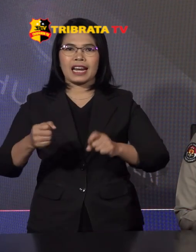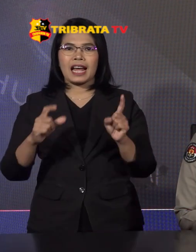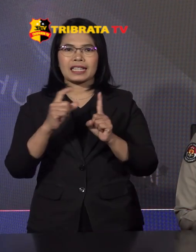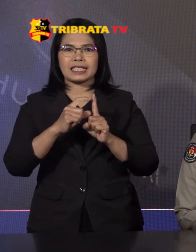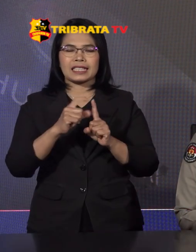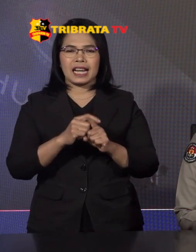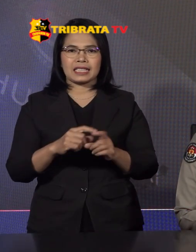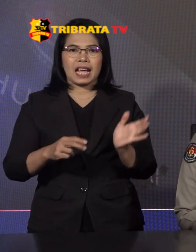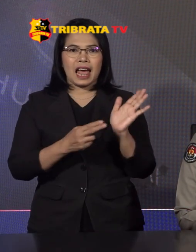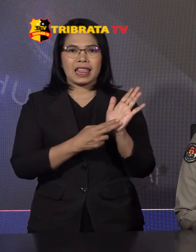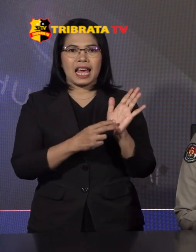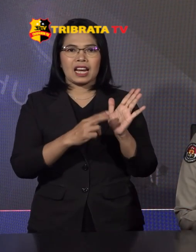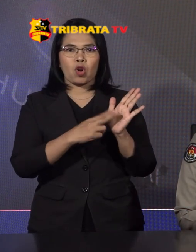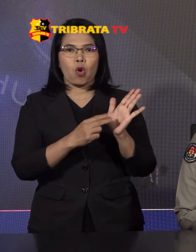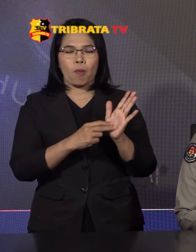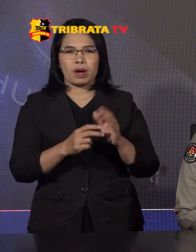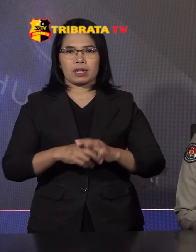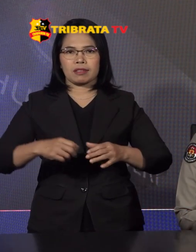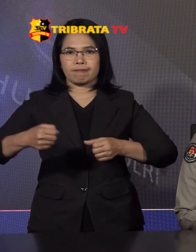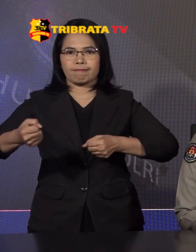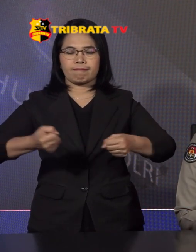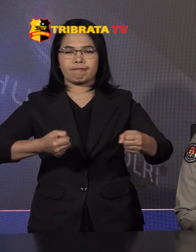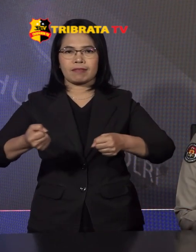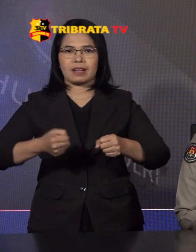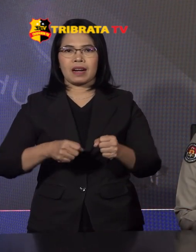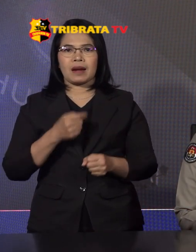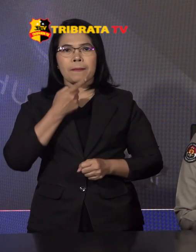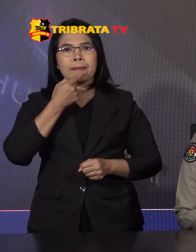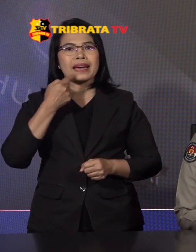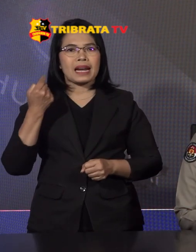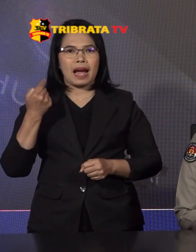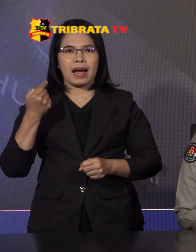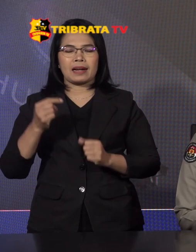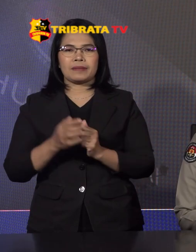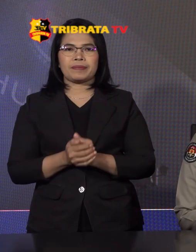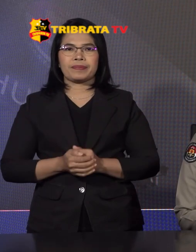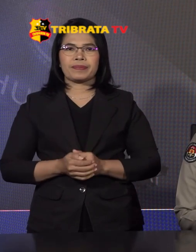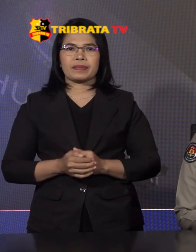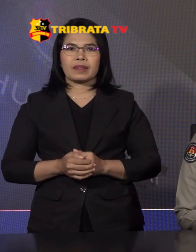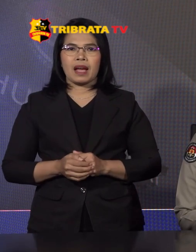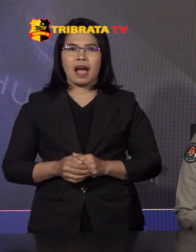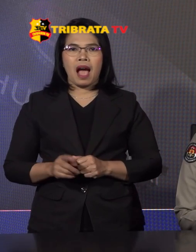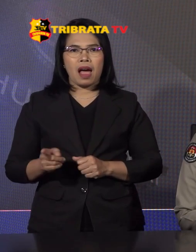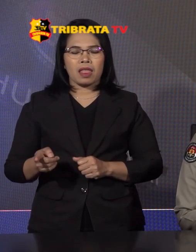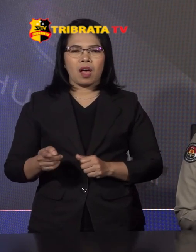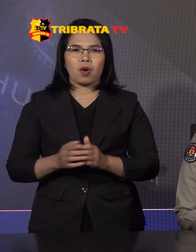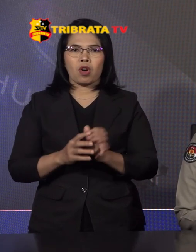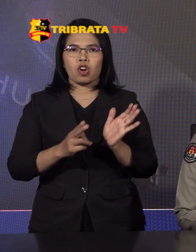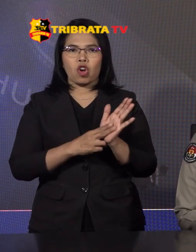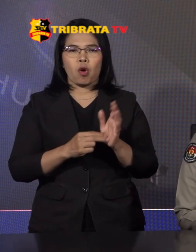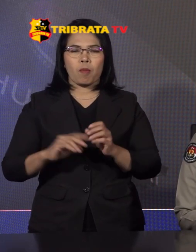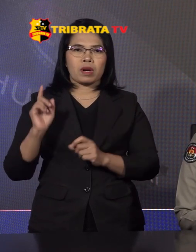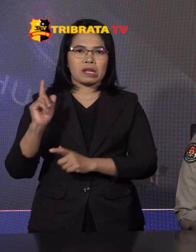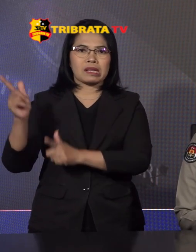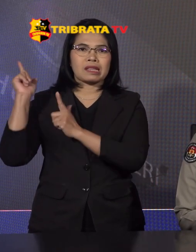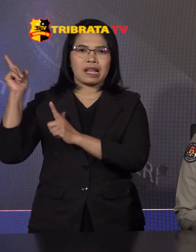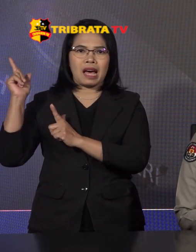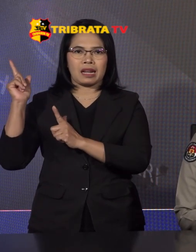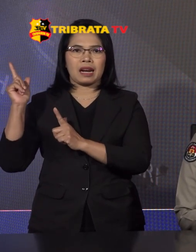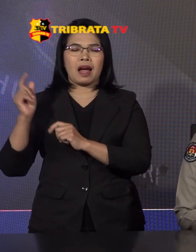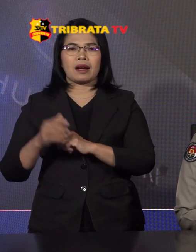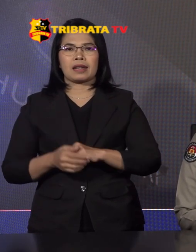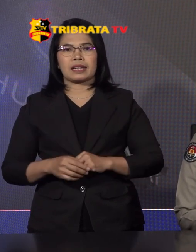dengan tanda nomor kendaraan bermotor dinas berwarna merah dan atau nomor dinas Tentara Nasional Indonesia